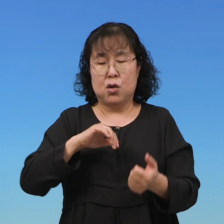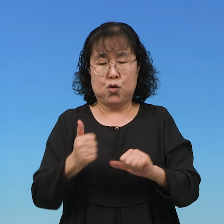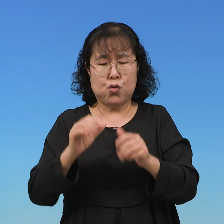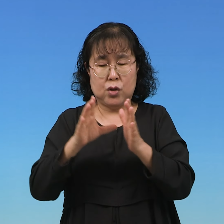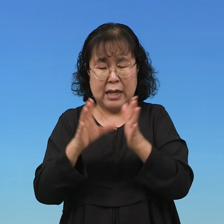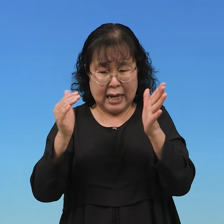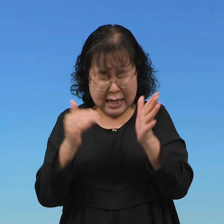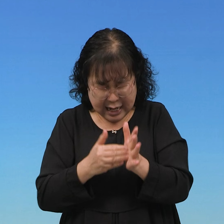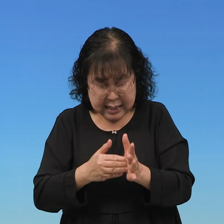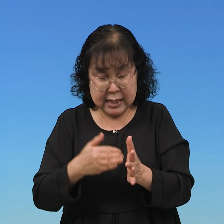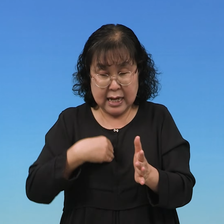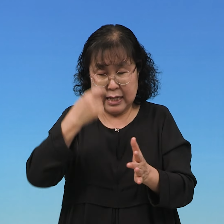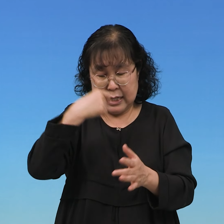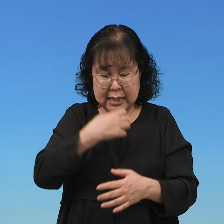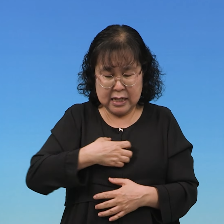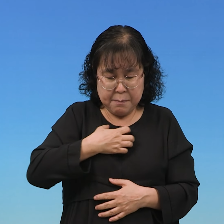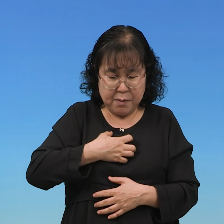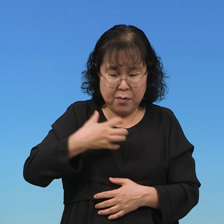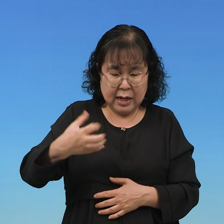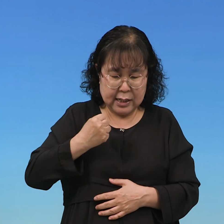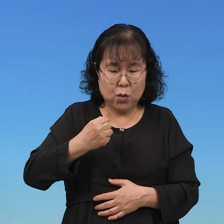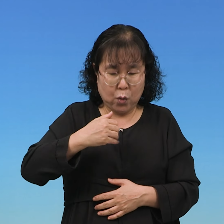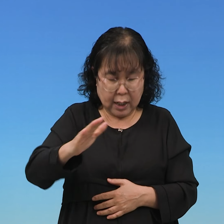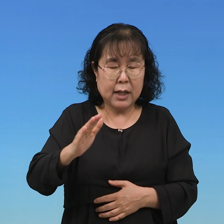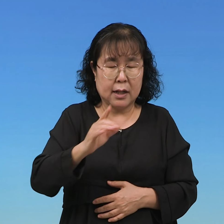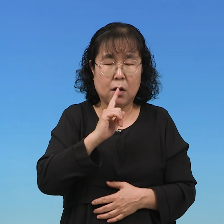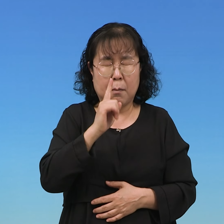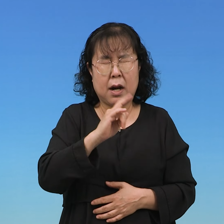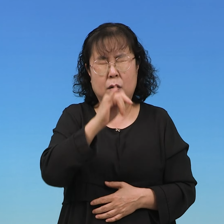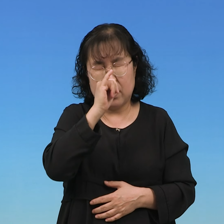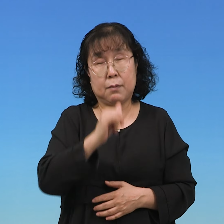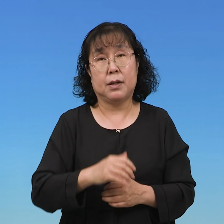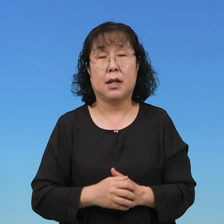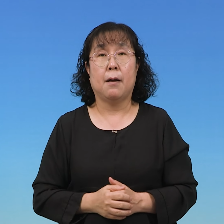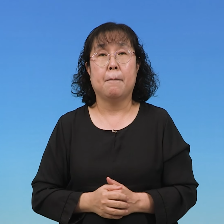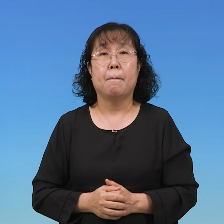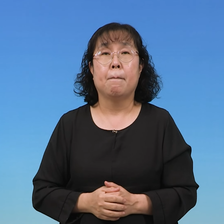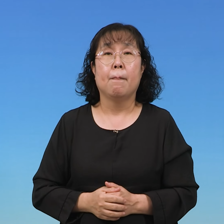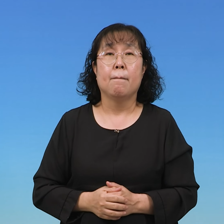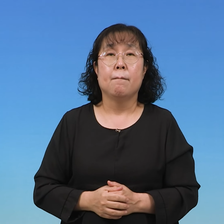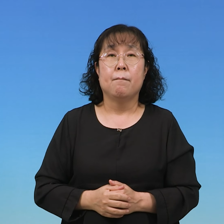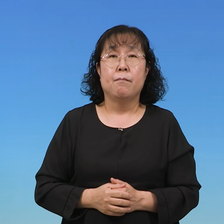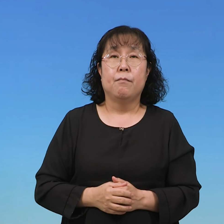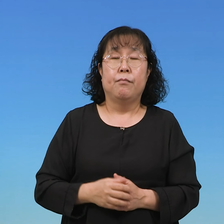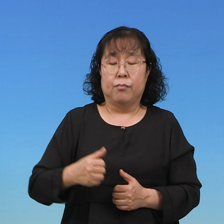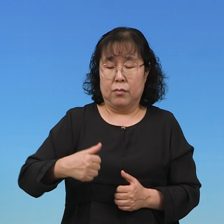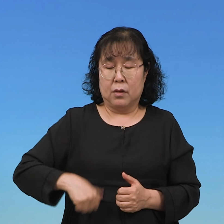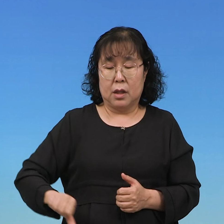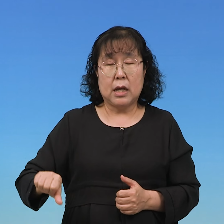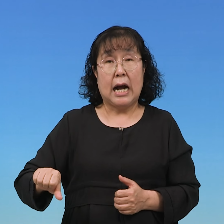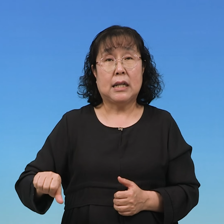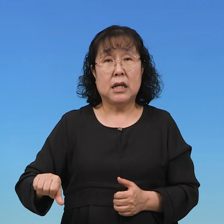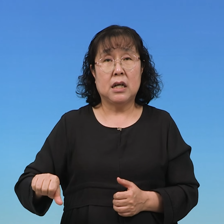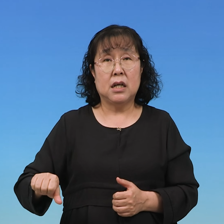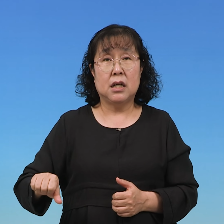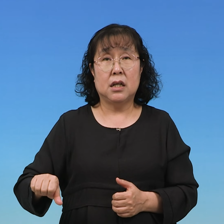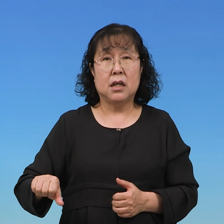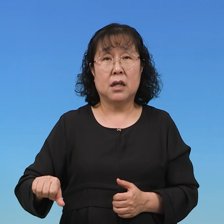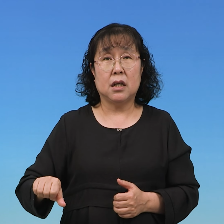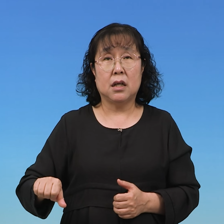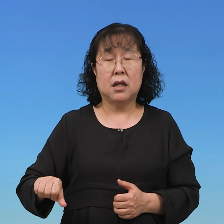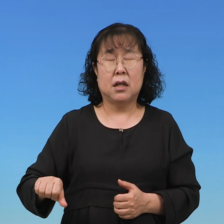죽을 때까지, 무덤까지나 이 슬픔을 가지고 가련다. 여러분, 이 자식을 잃은 아버지의